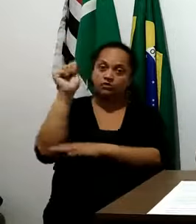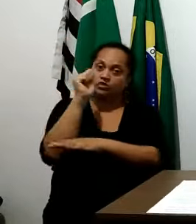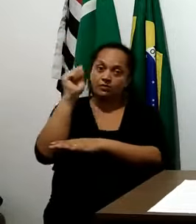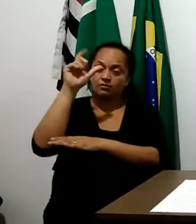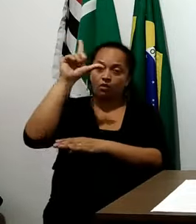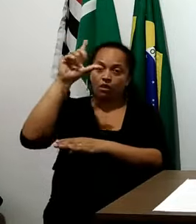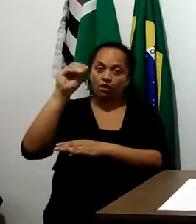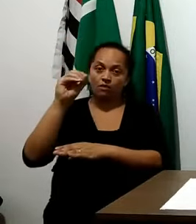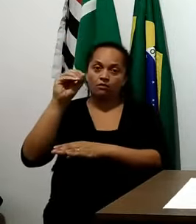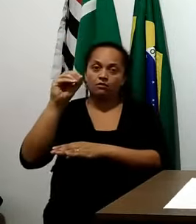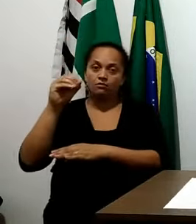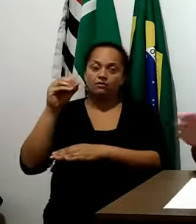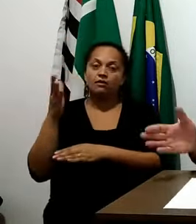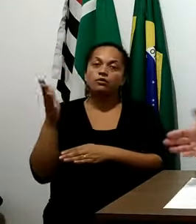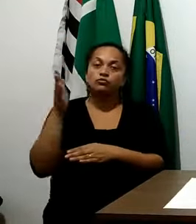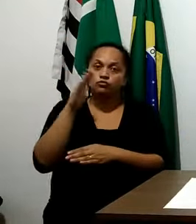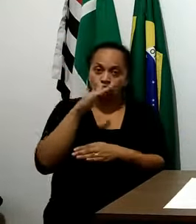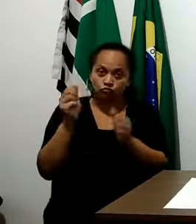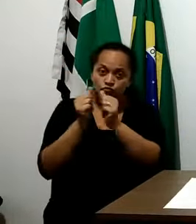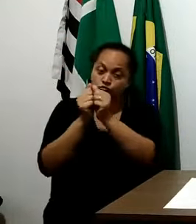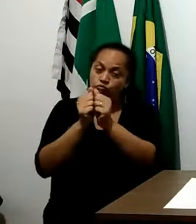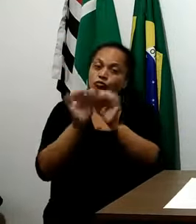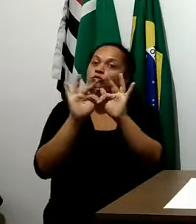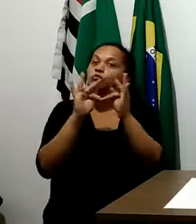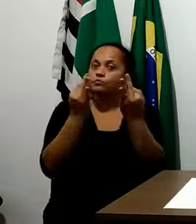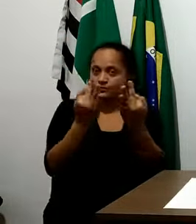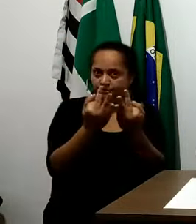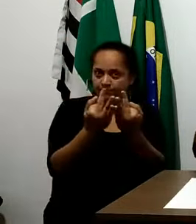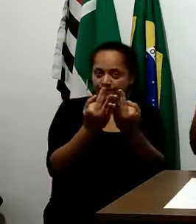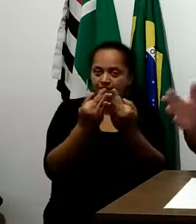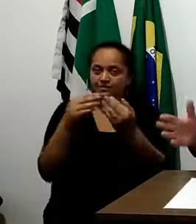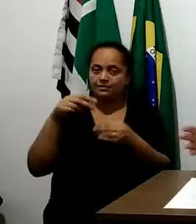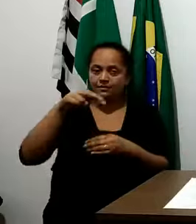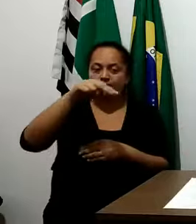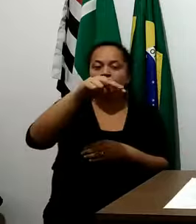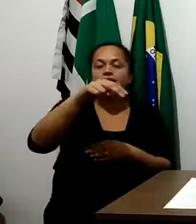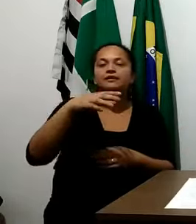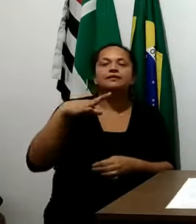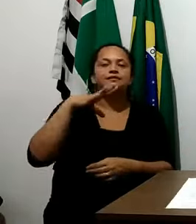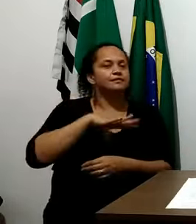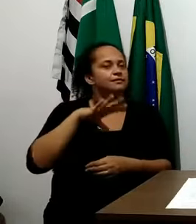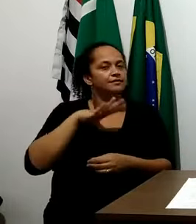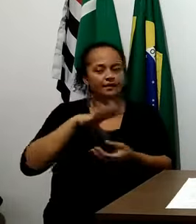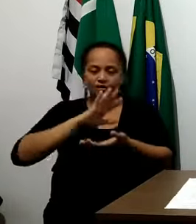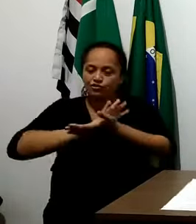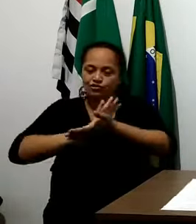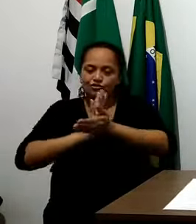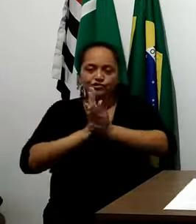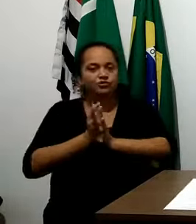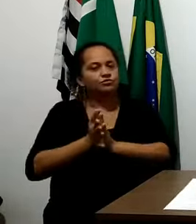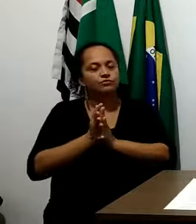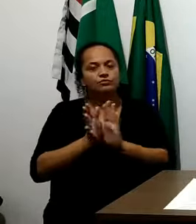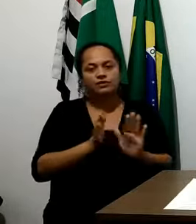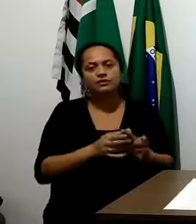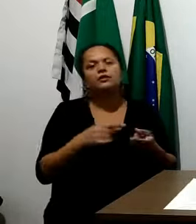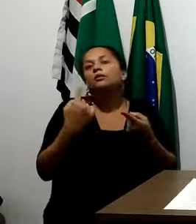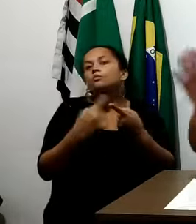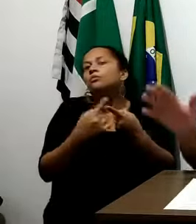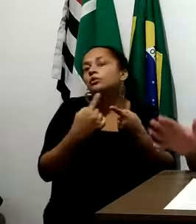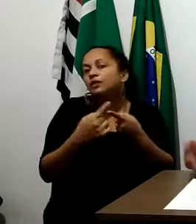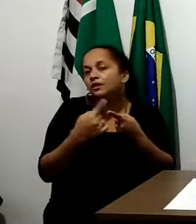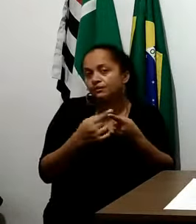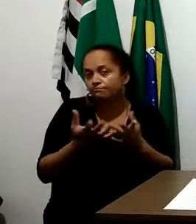com a sua família, né? E a cidade foi destruída, mas porque a intercessão cessou. Um